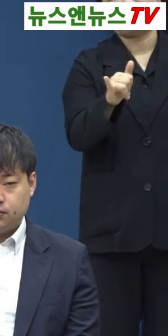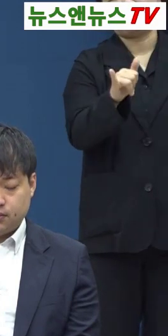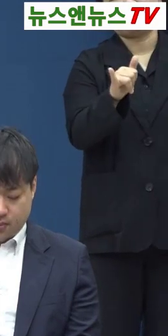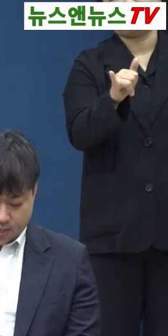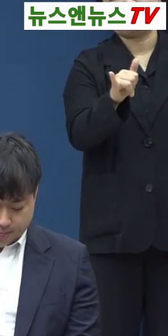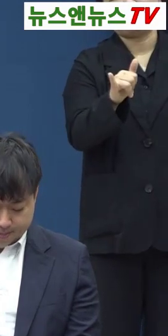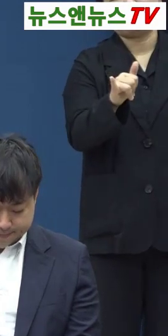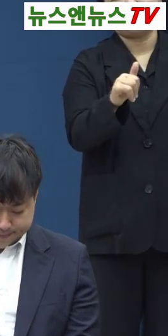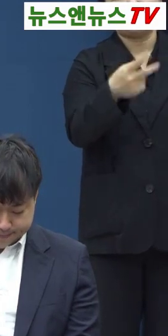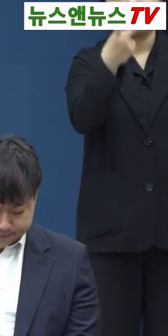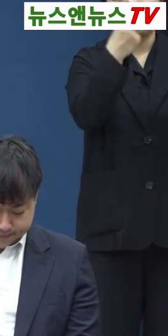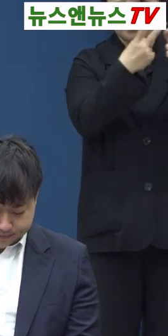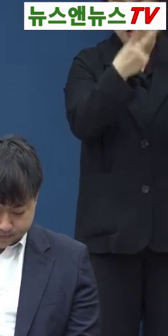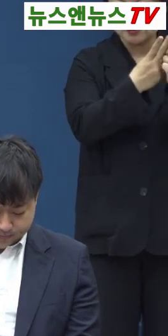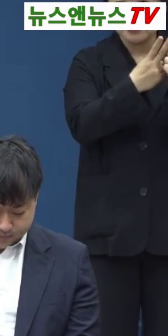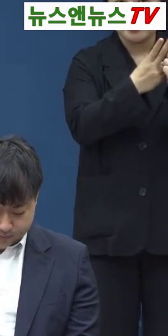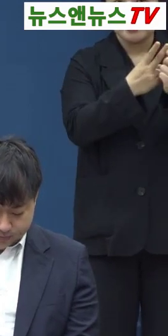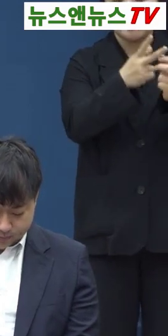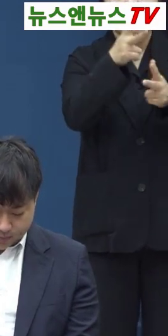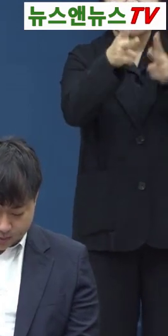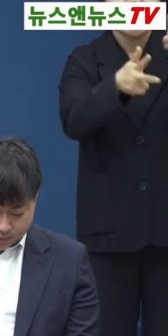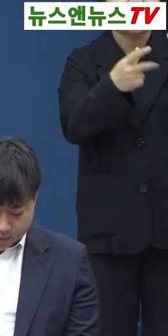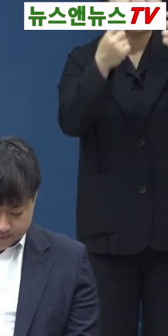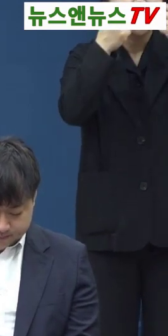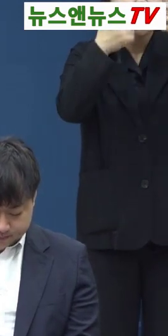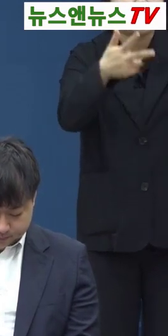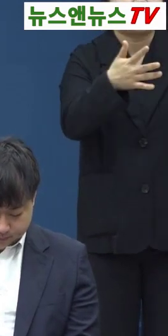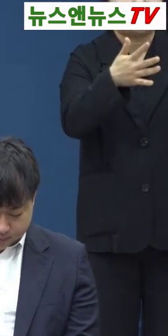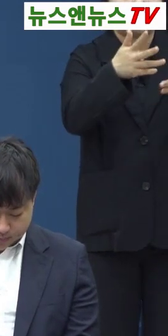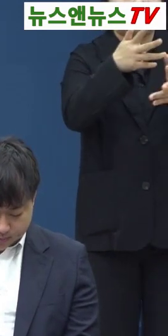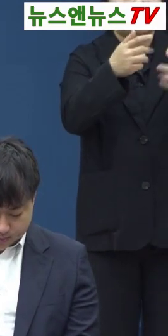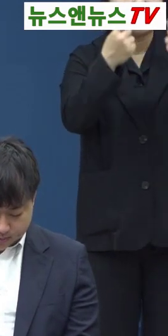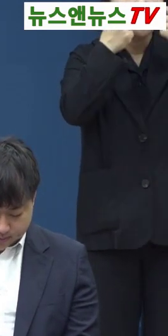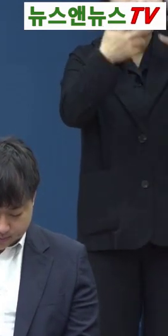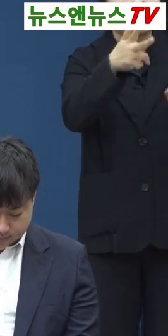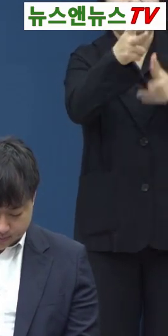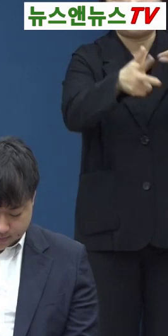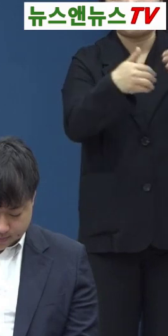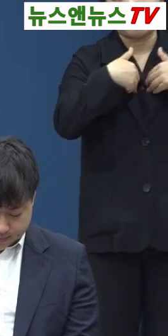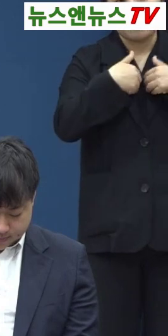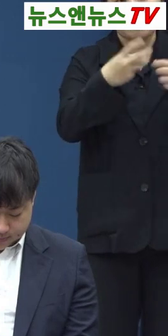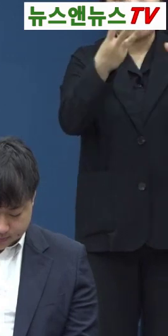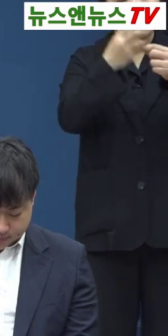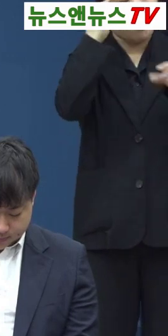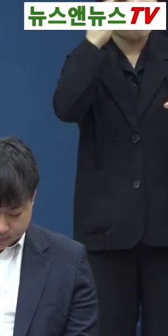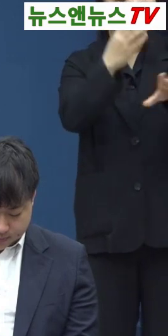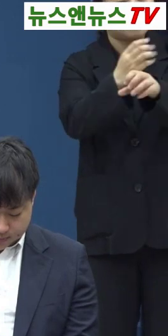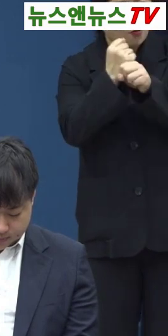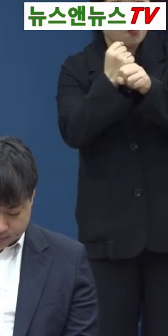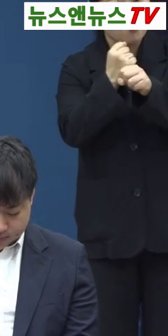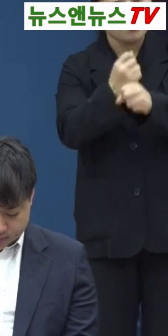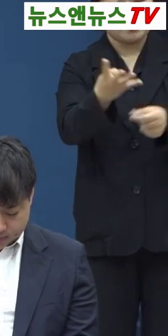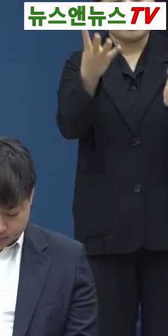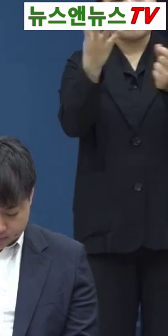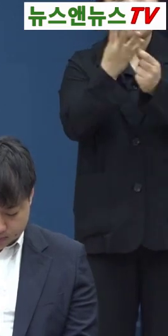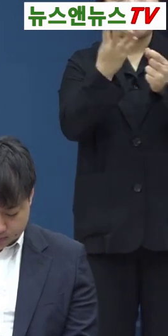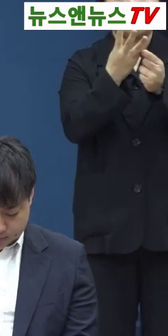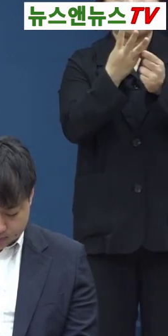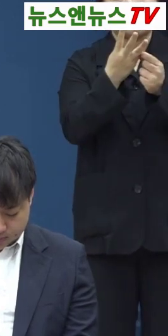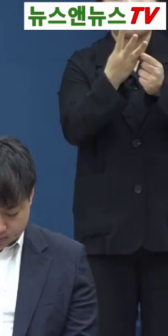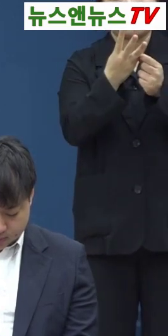되고 두 번째 첨단 산업체가 있어야 된다. 생산업체. 세 번째는 연구소. 네